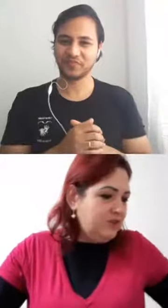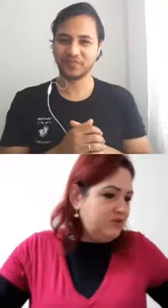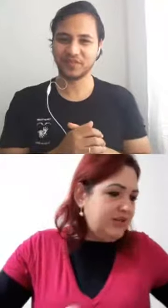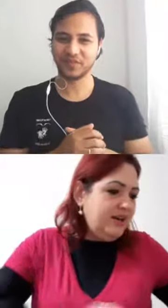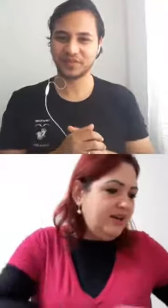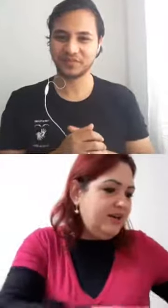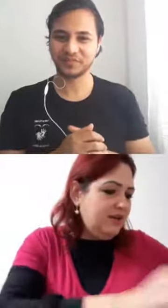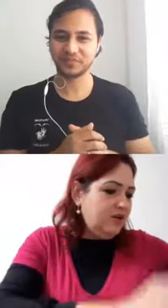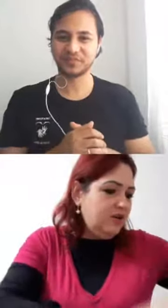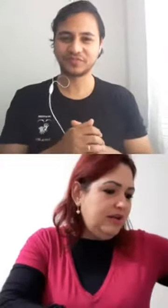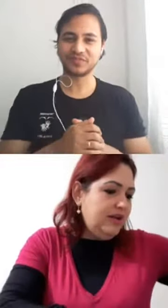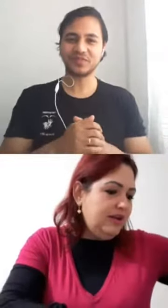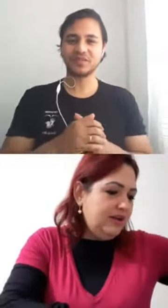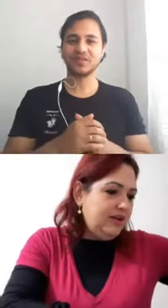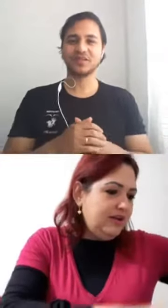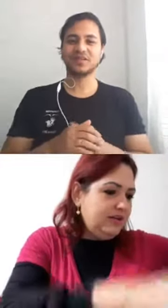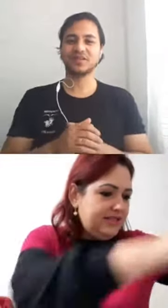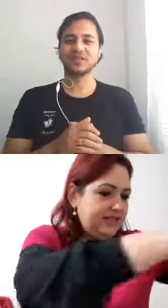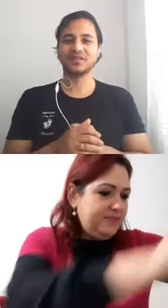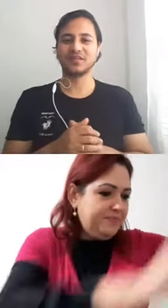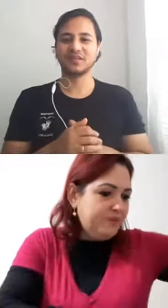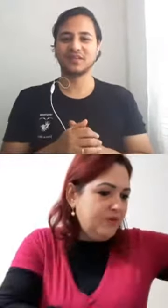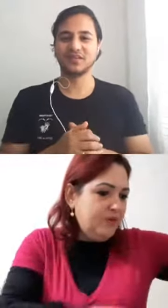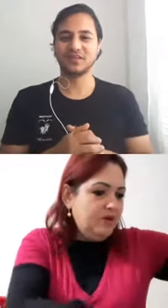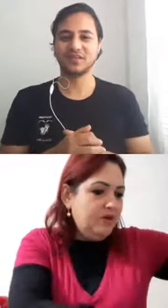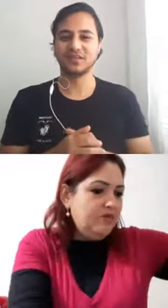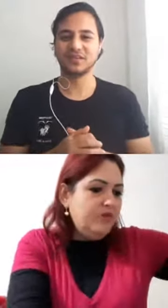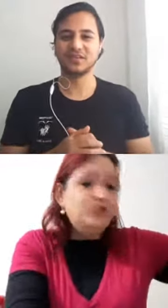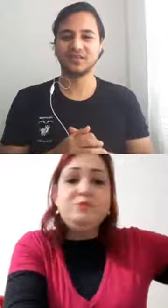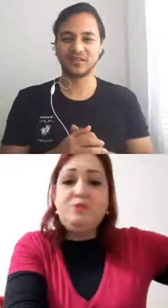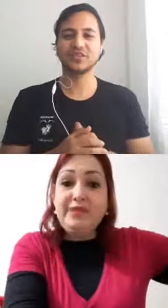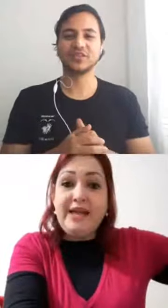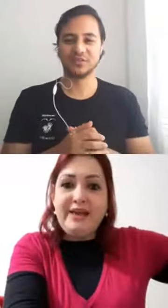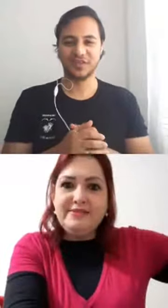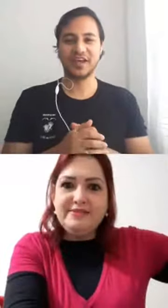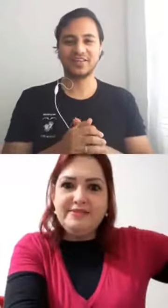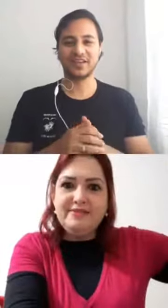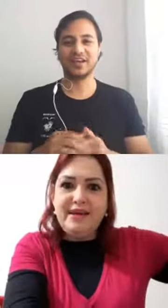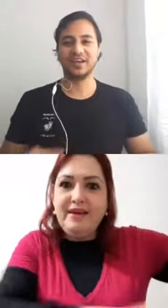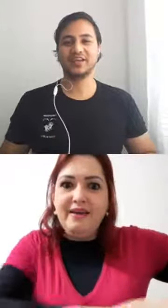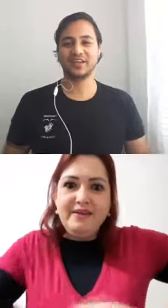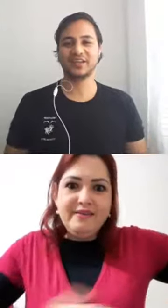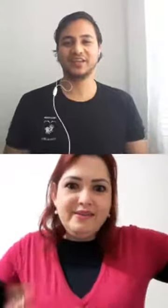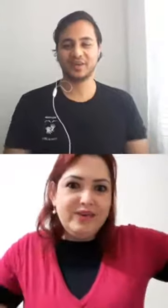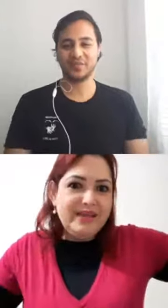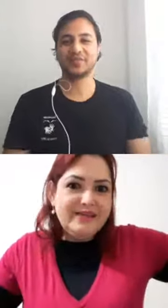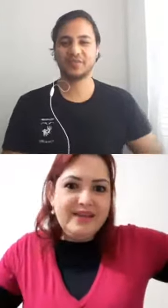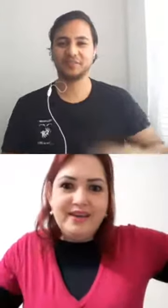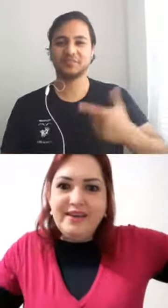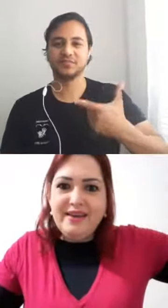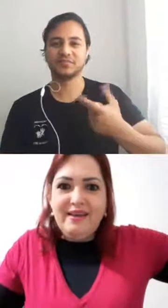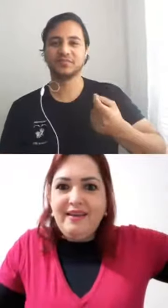olha, eu até coloquei a nossa, foi em 2010. 2010, né? A lei então